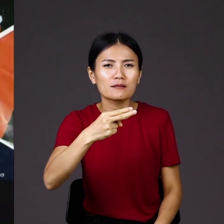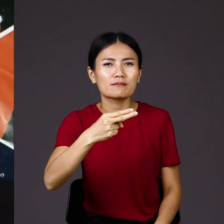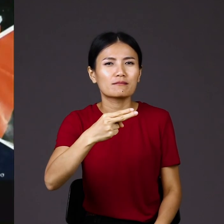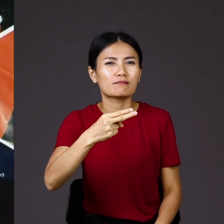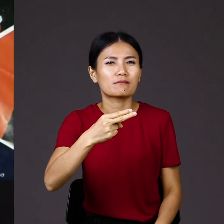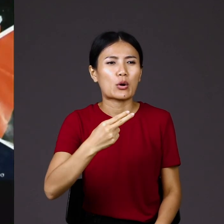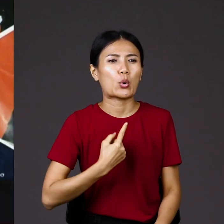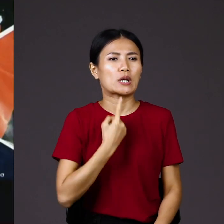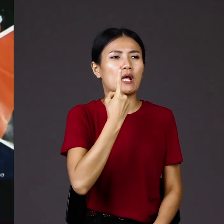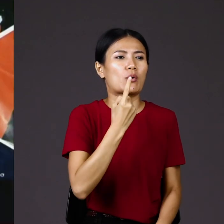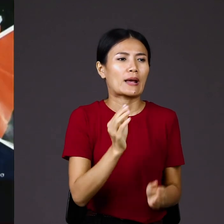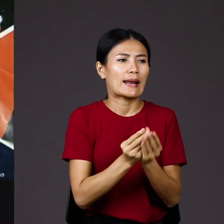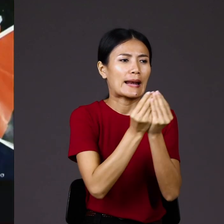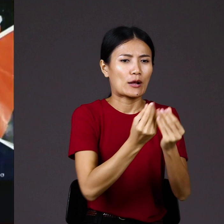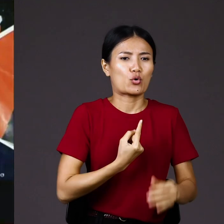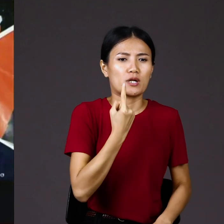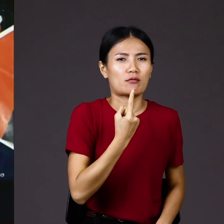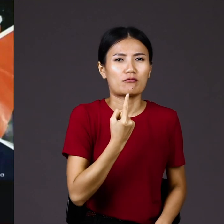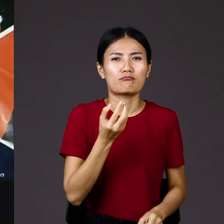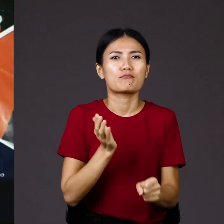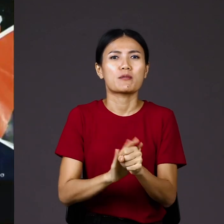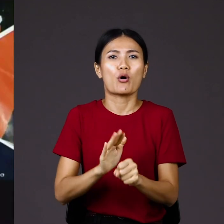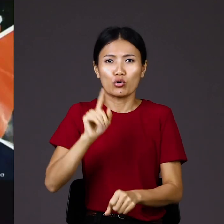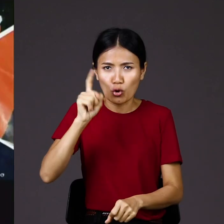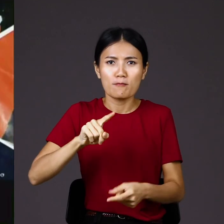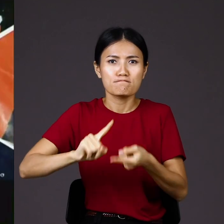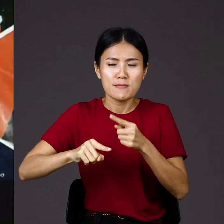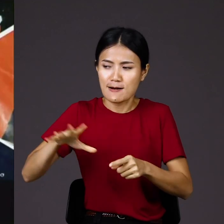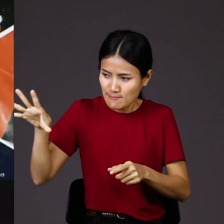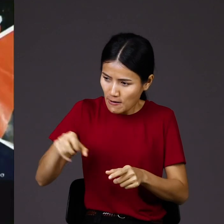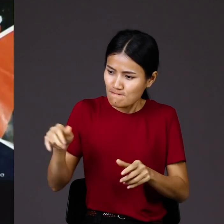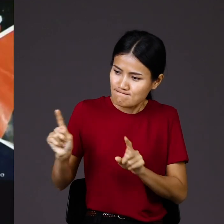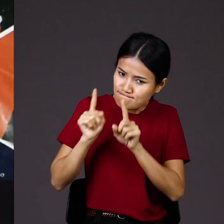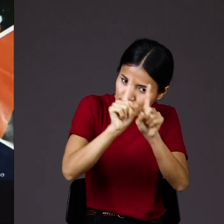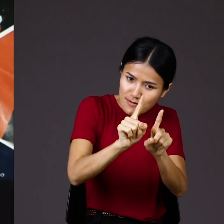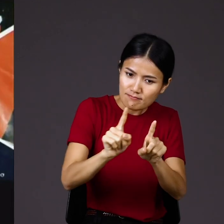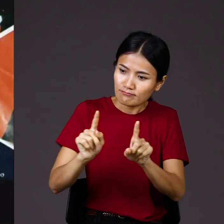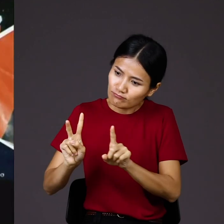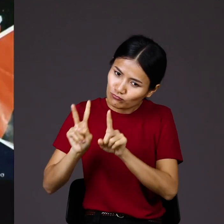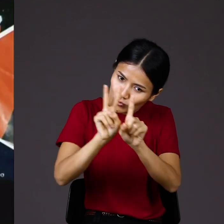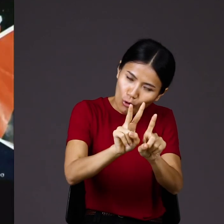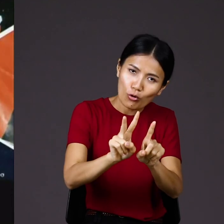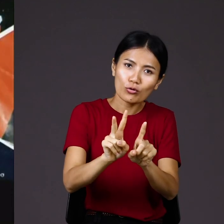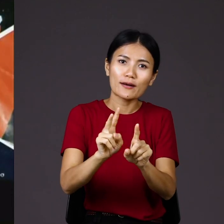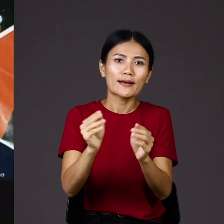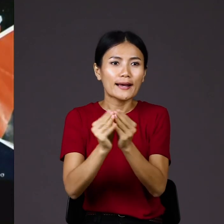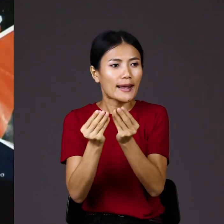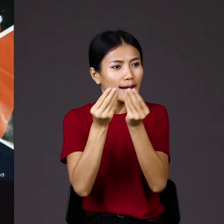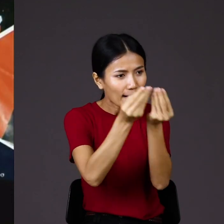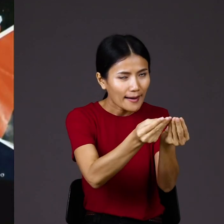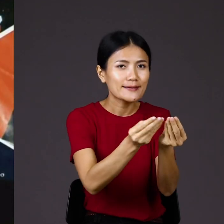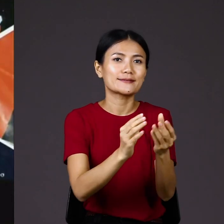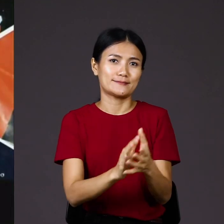คนอื่นมาช่วยกาไพบูลย์มาช่วยกาคณะก้าวหน้าด้วยมันถึงจะสร้างการเปลี่ยนแปลง